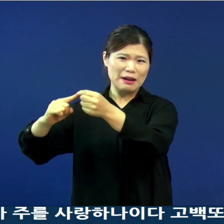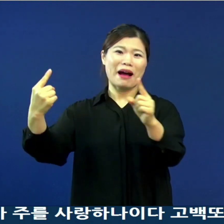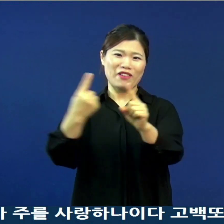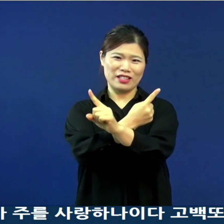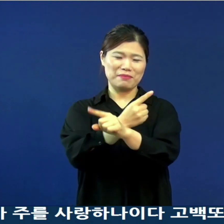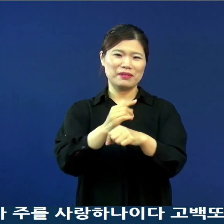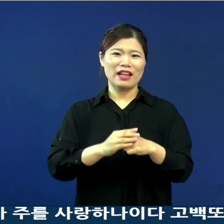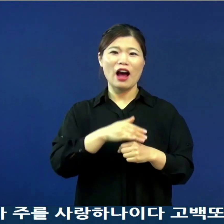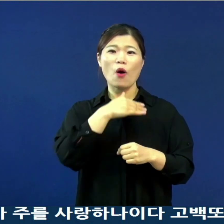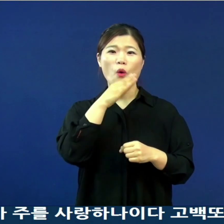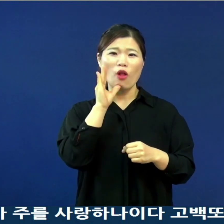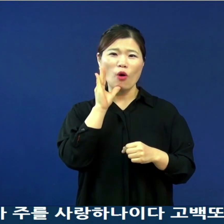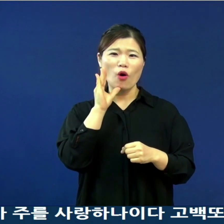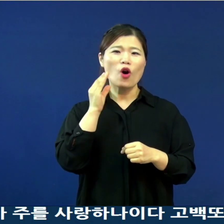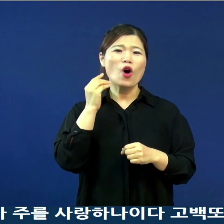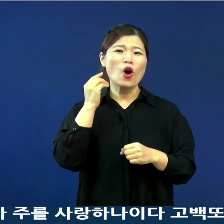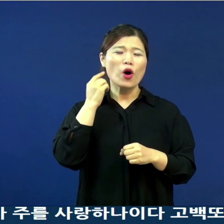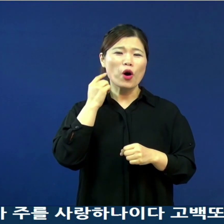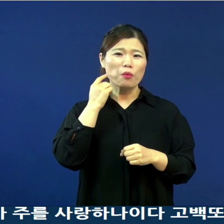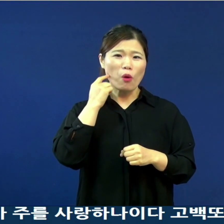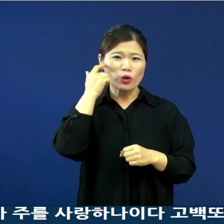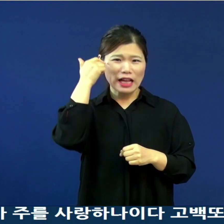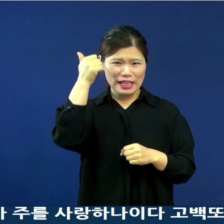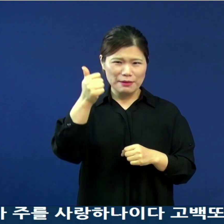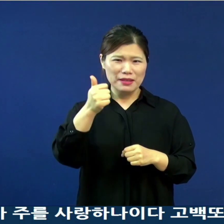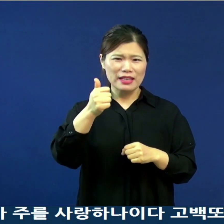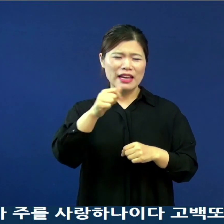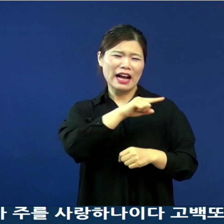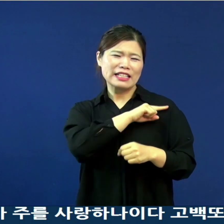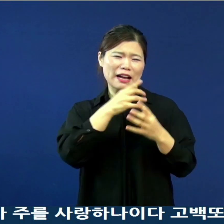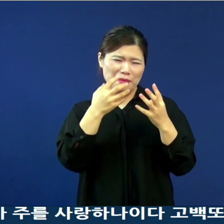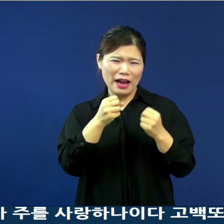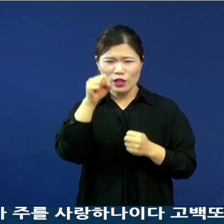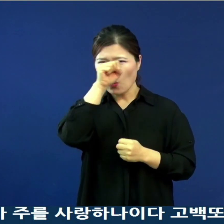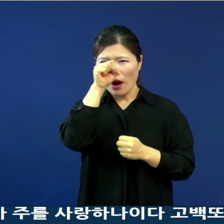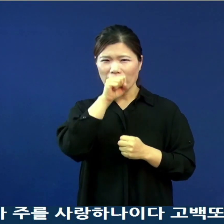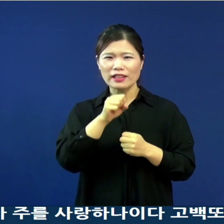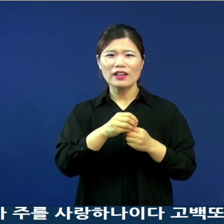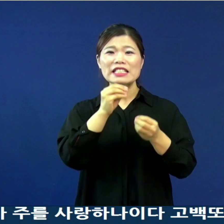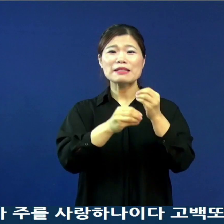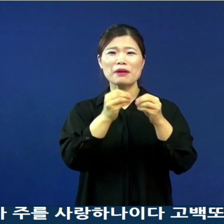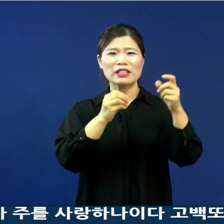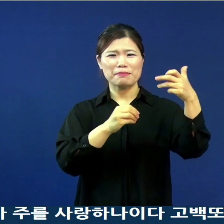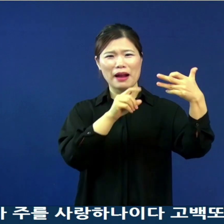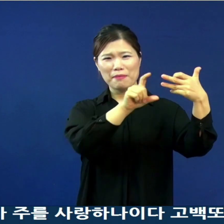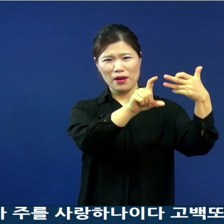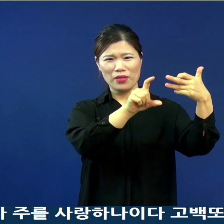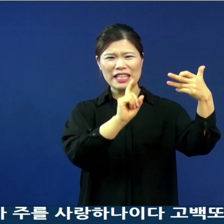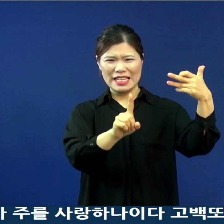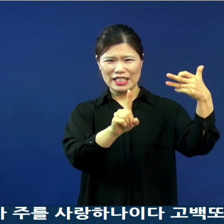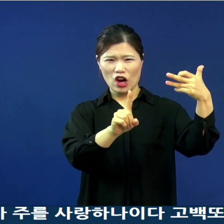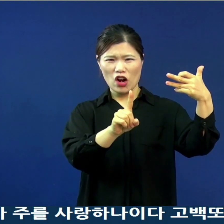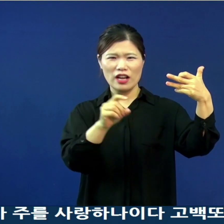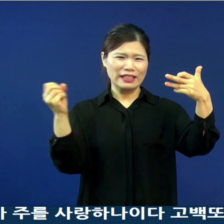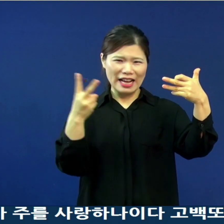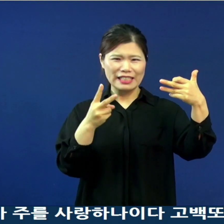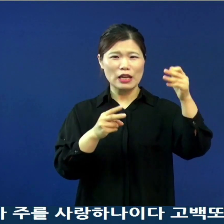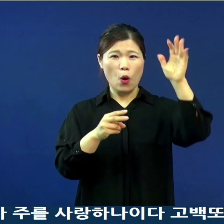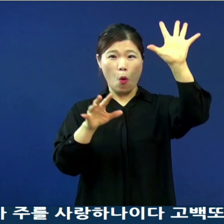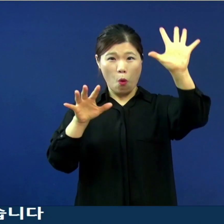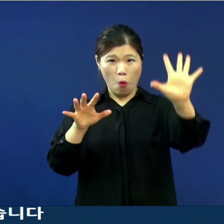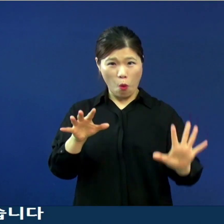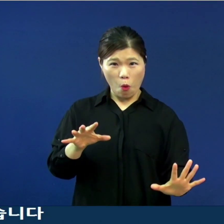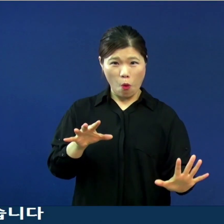많이 묵상하셨다고 알려진 시편 18편 1절을 다시 걸었습니다. 나의